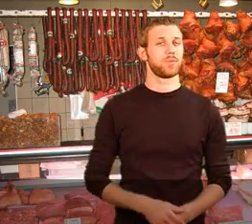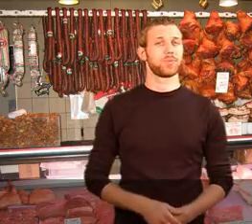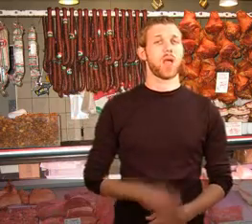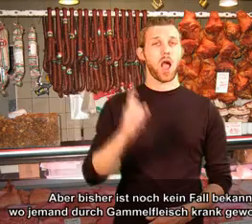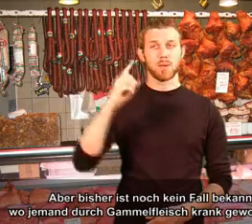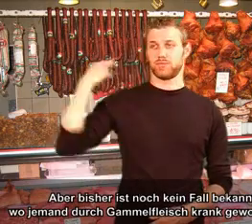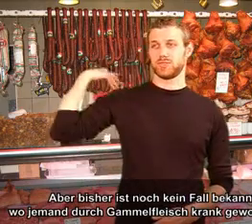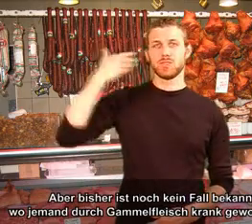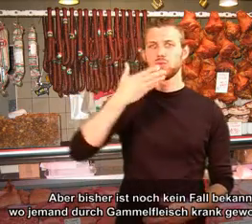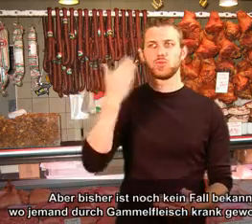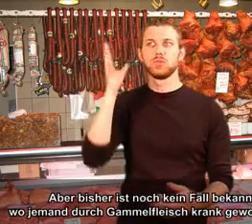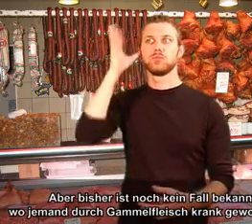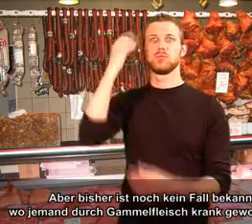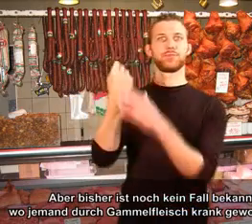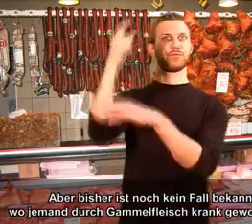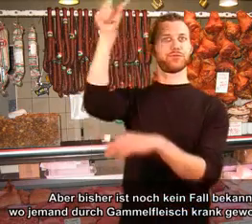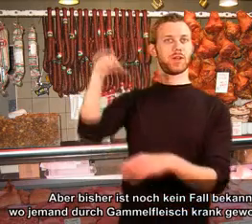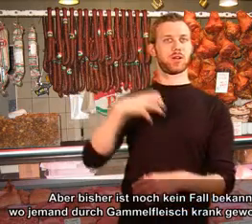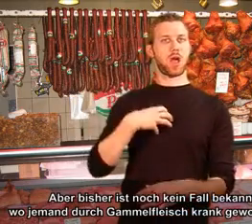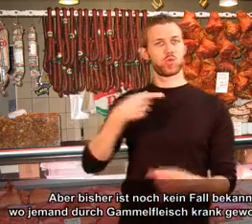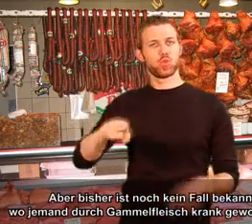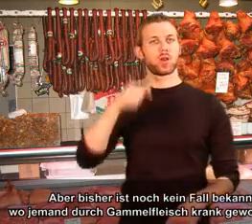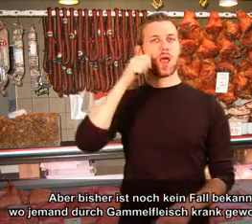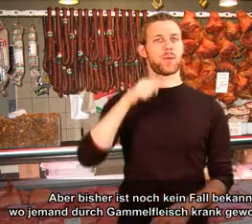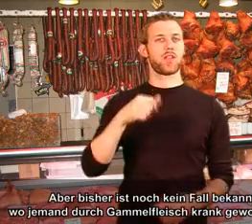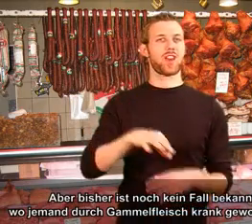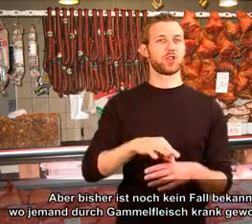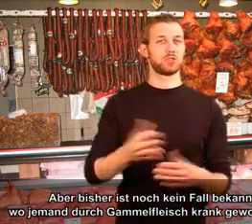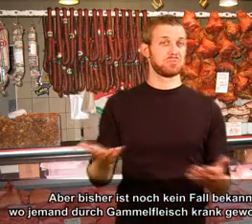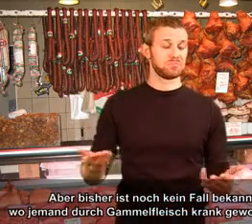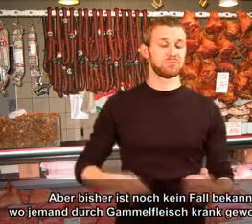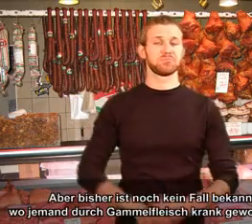Aber bisher ist noch kein Fall bekannt, wo jemand durch Gammelfleisch krank geworden ist.